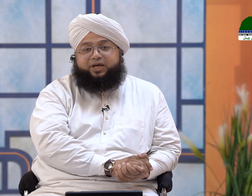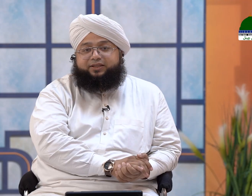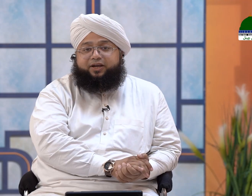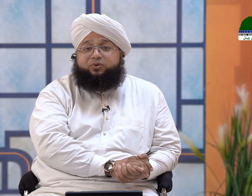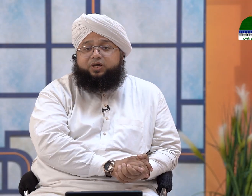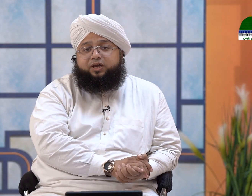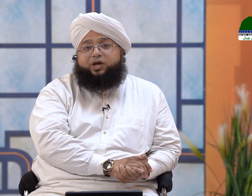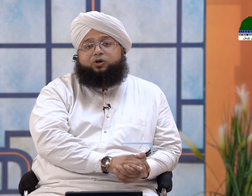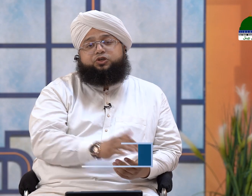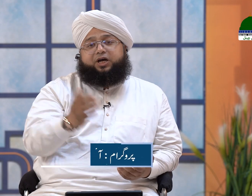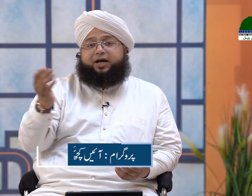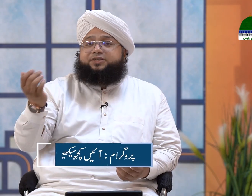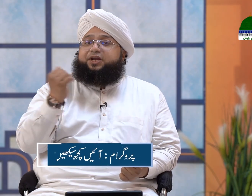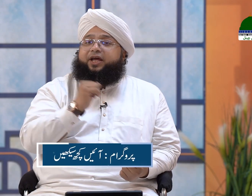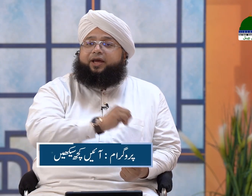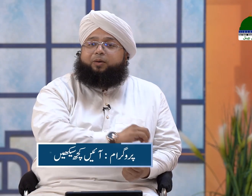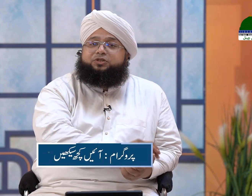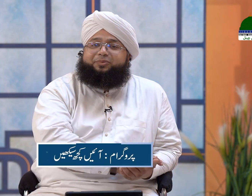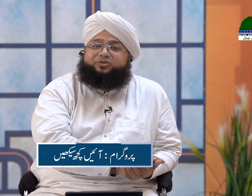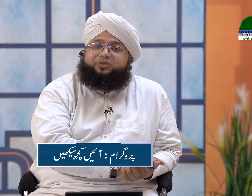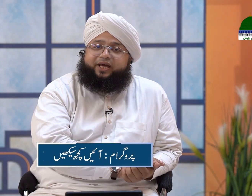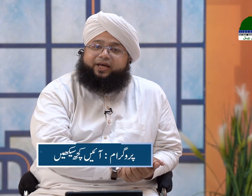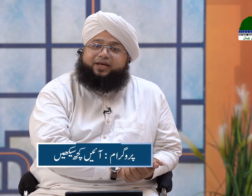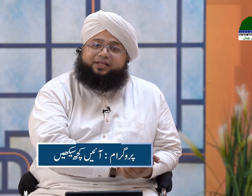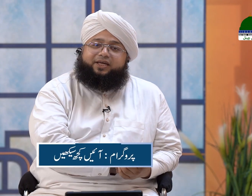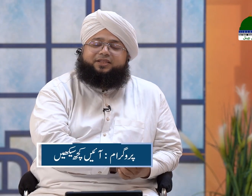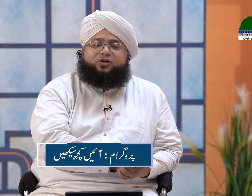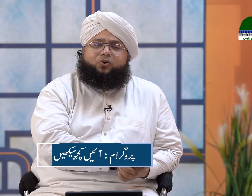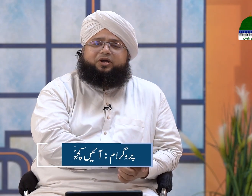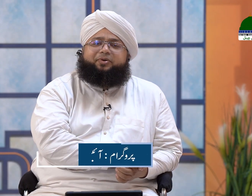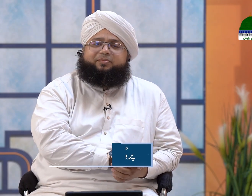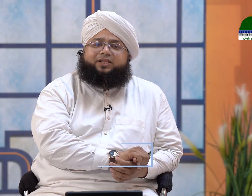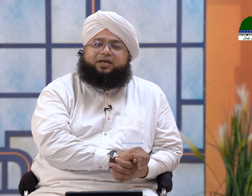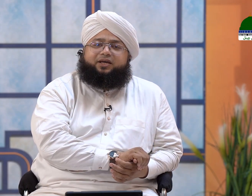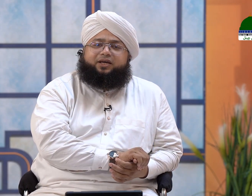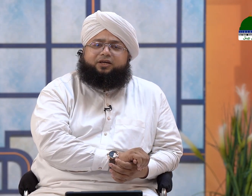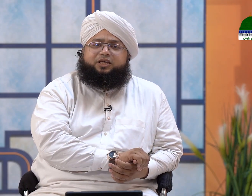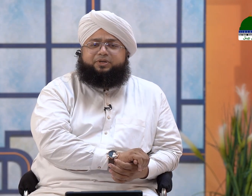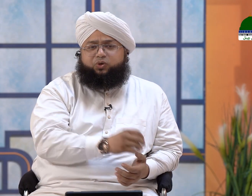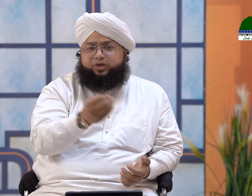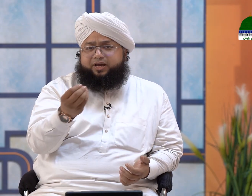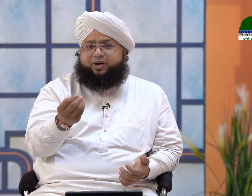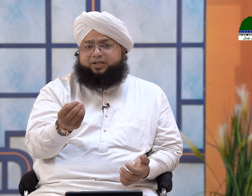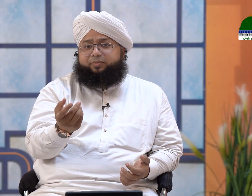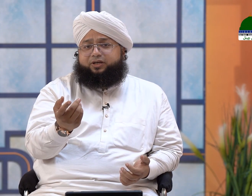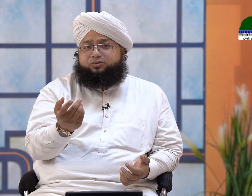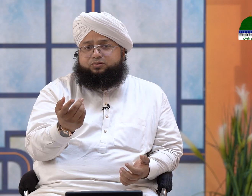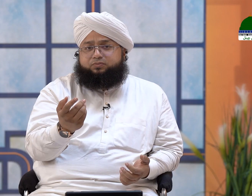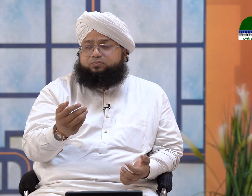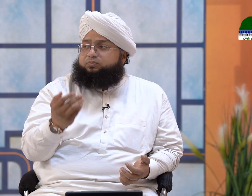یاد کر لی ہوں گی، اور جو یہاں حاضرین ہیں ہم ان سے بھی سنتے ہیں، دیکھتے ہیں کون ہمیں یہ باتیں، ان میں سے کوئی ایک بات ہمیں